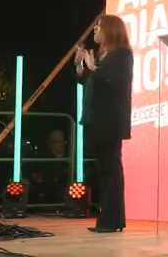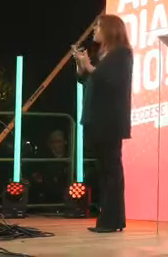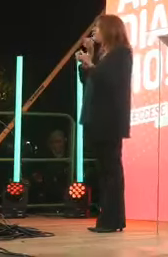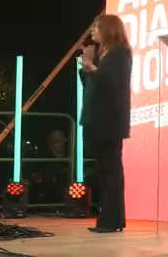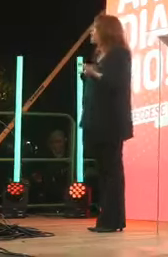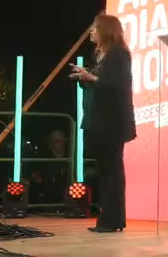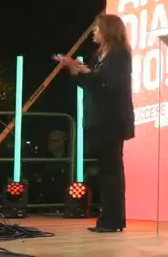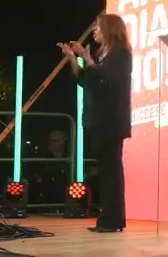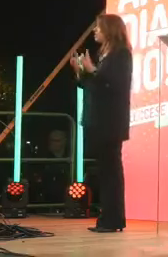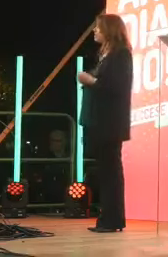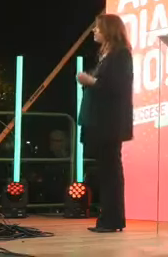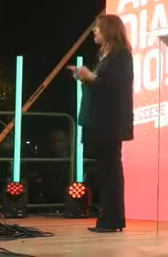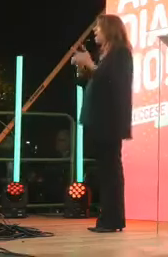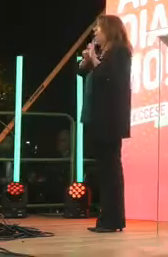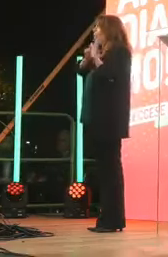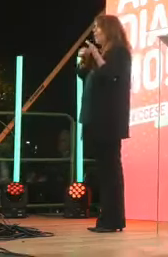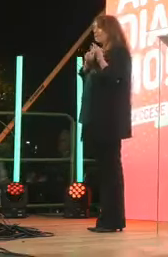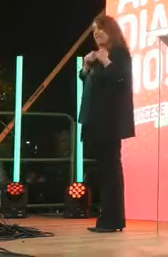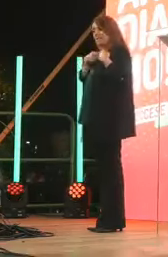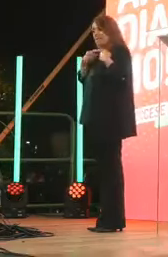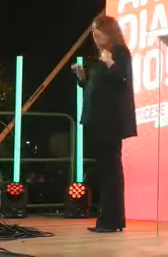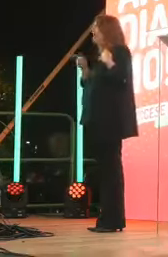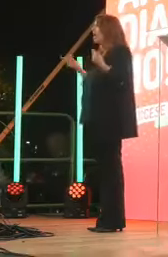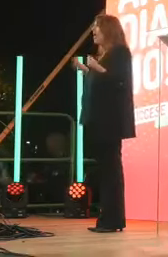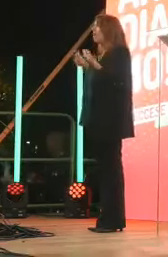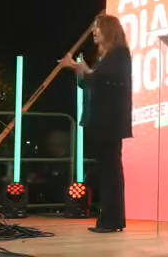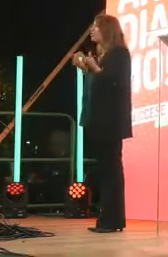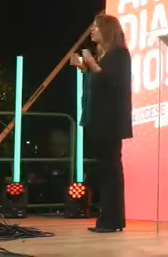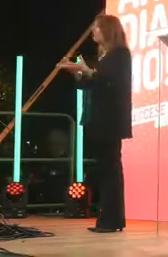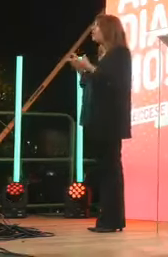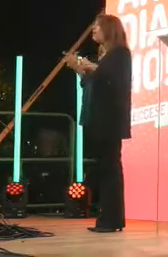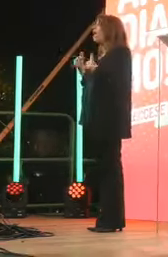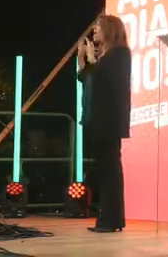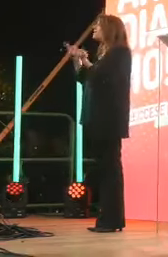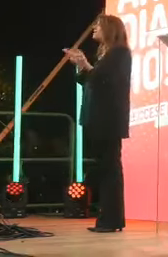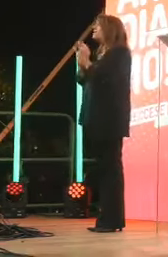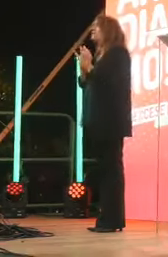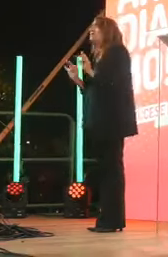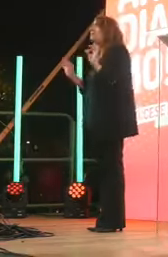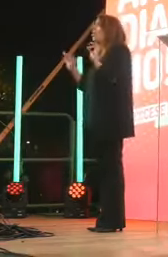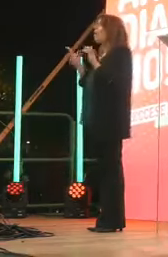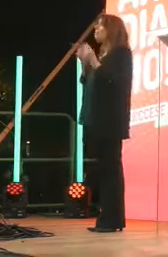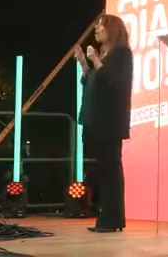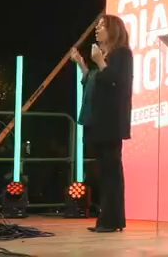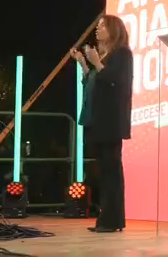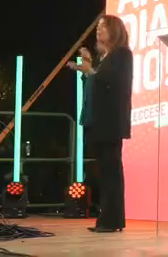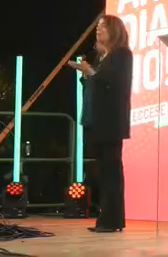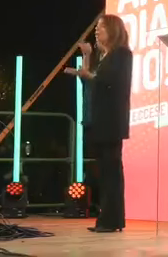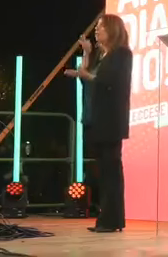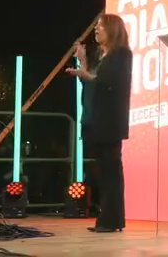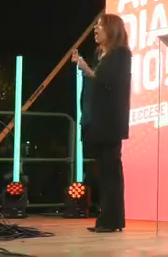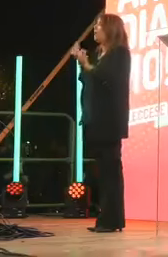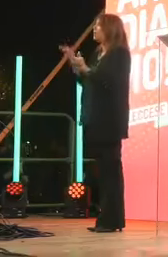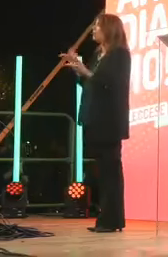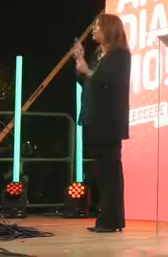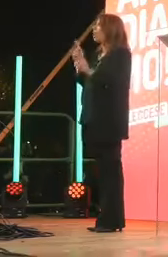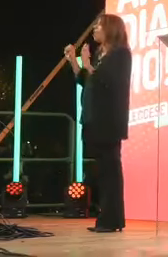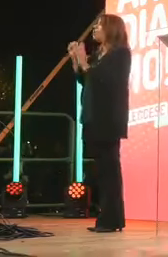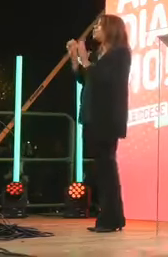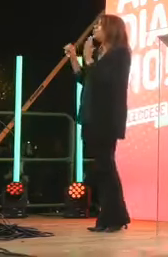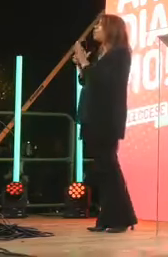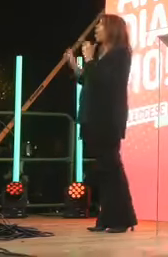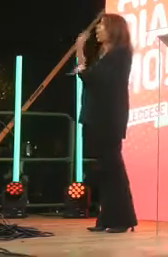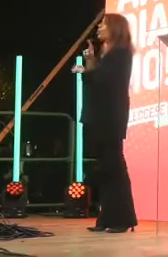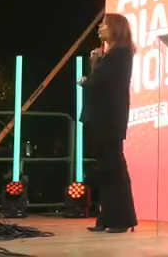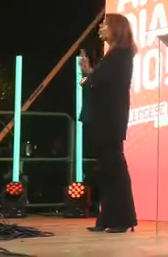generosità anche in queste settimane e l'ha fatto mettendo a disposizione una cosa molto preziosa, che è una storia di